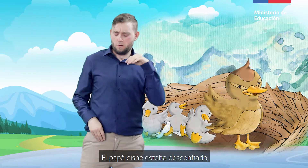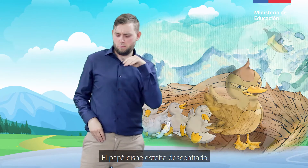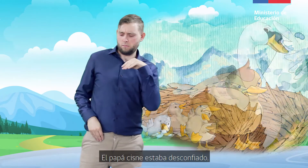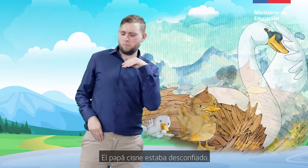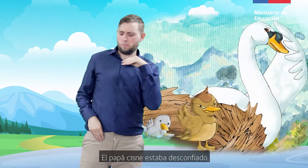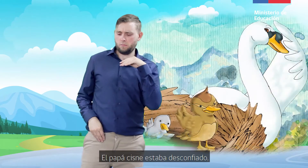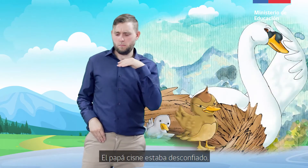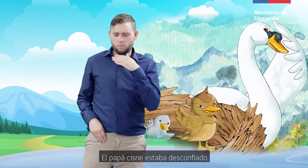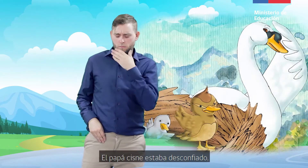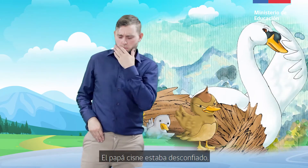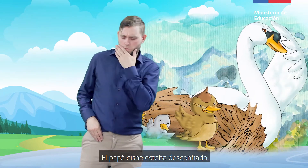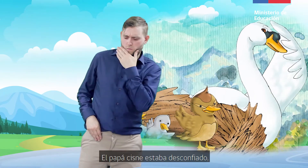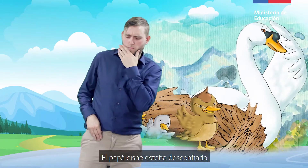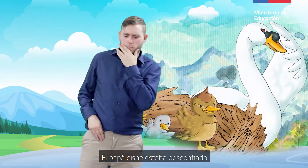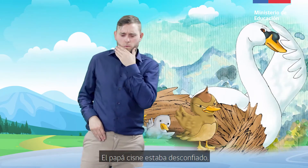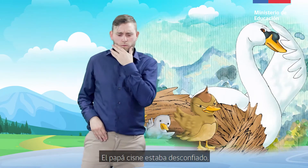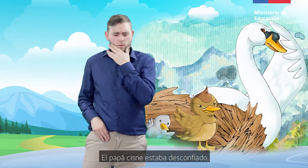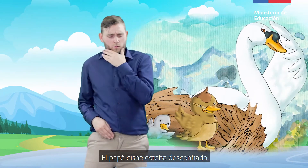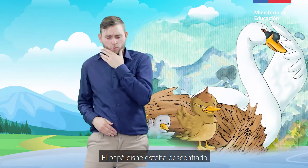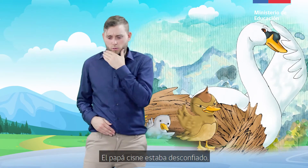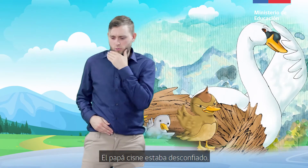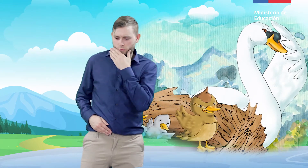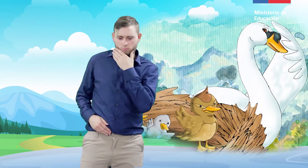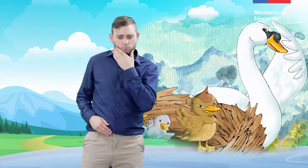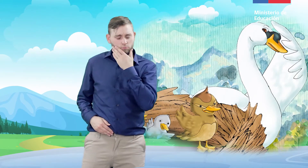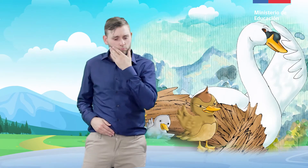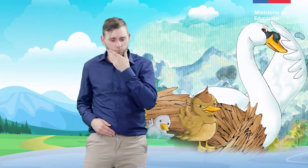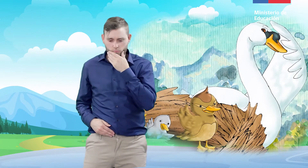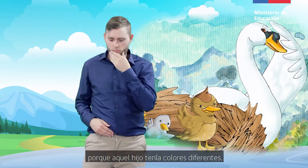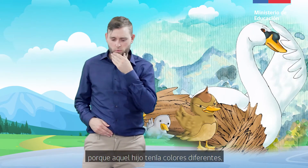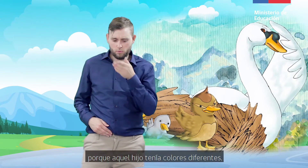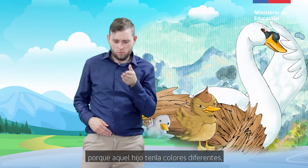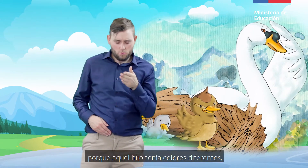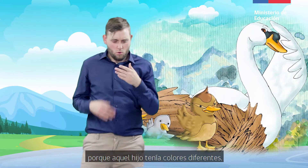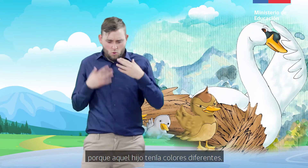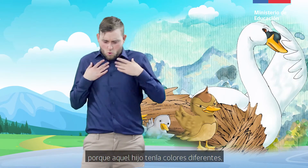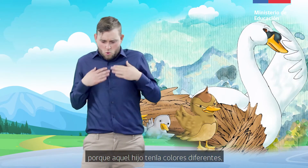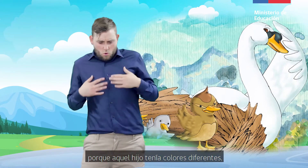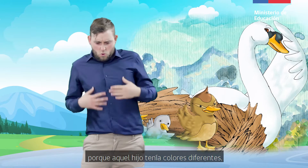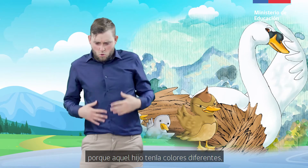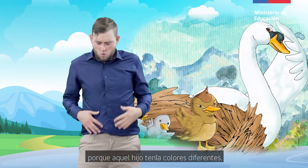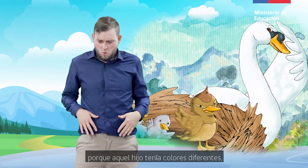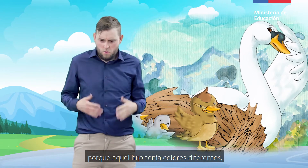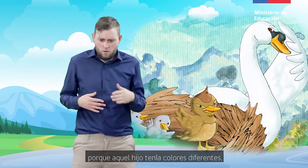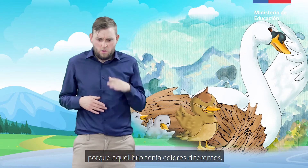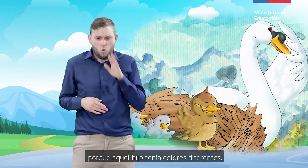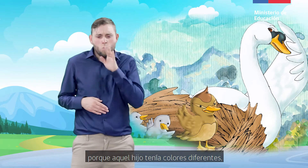El papá cisne estaba desconfiado, porque aquel hijo tenía colores diferentes.